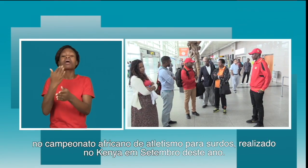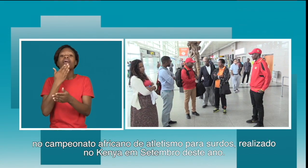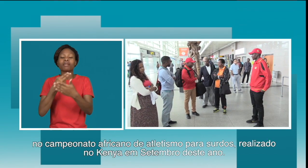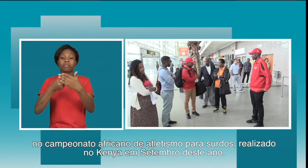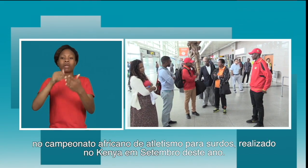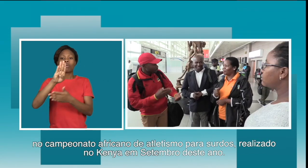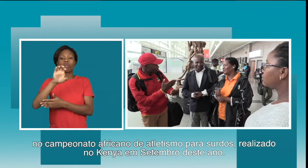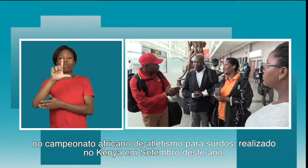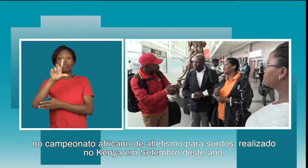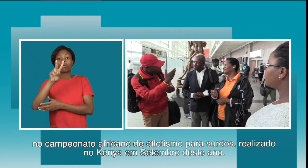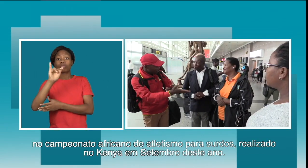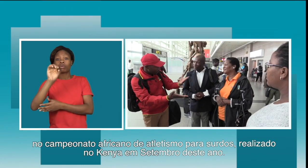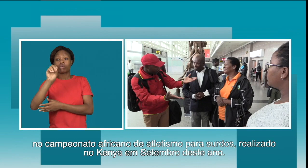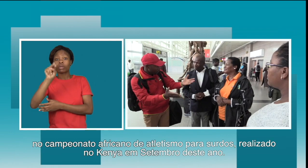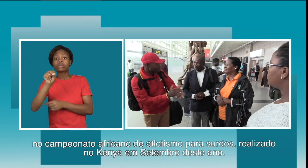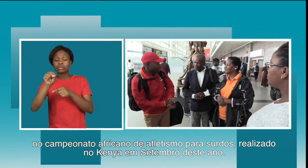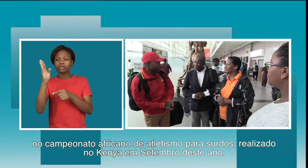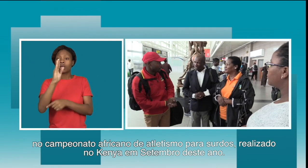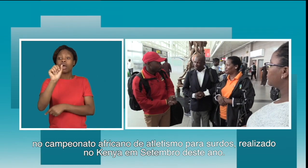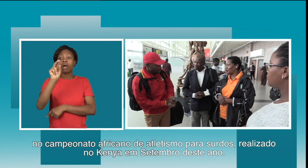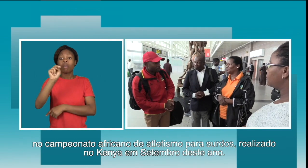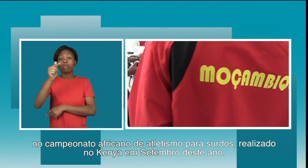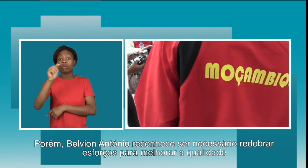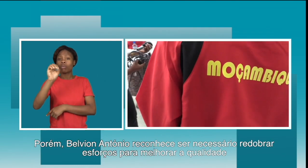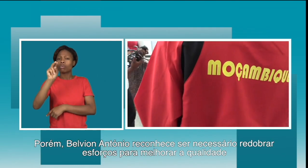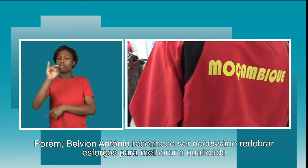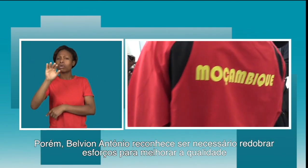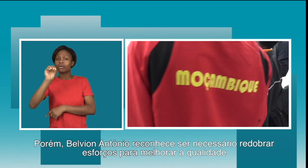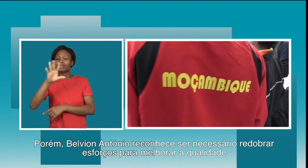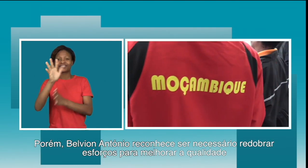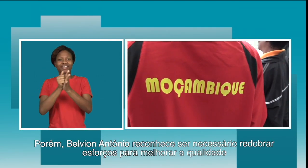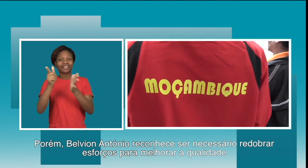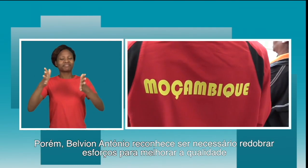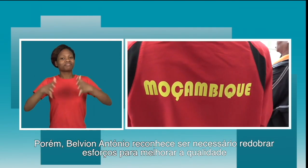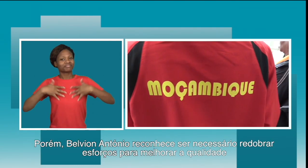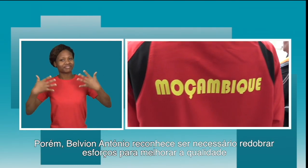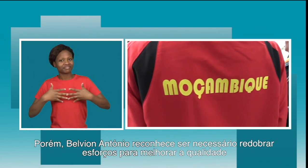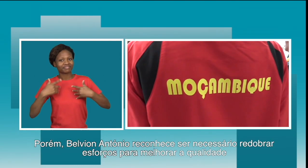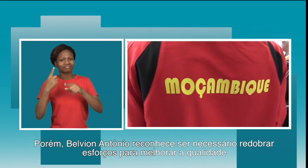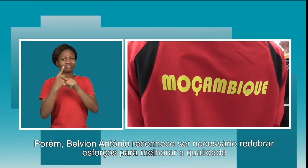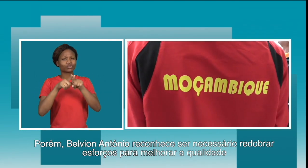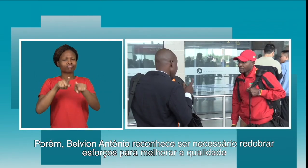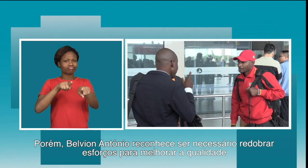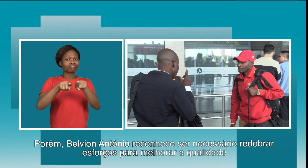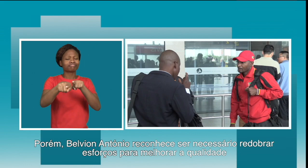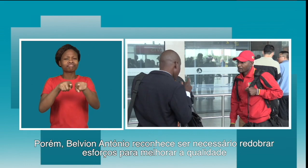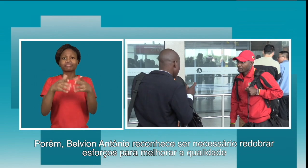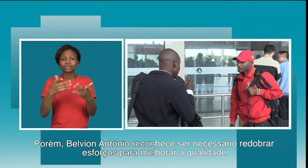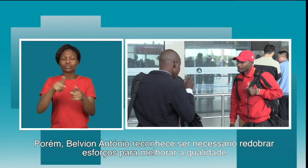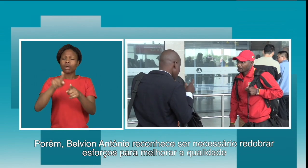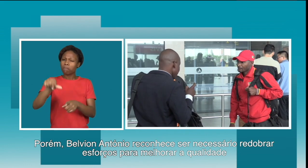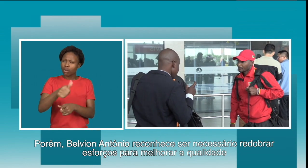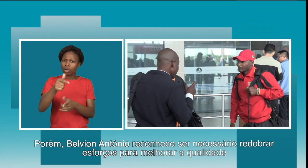Surdos, realizado no Quênia em setembro deste ano. Porém, Belvione António